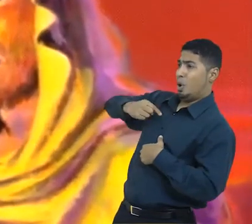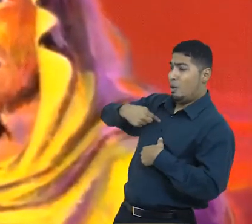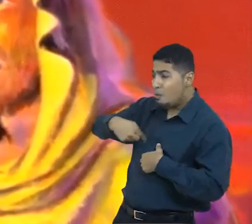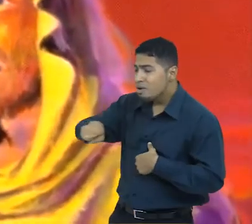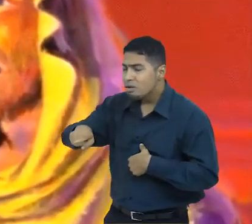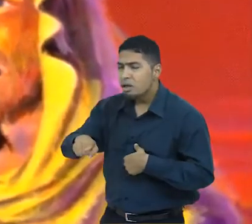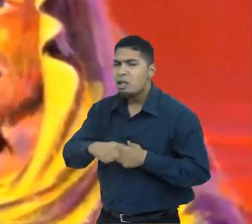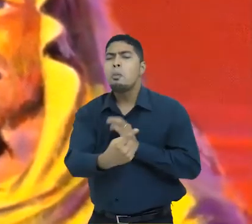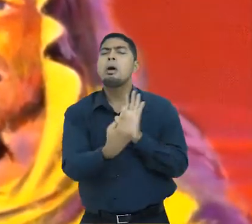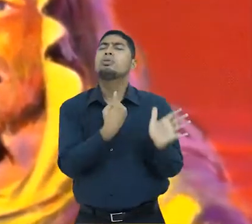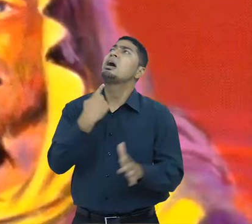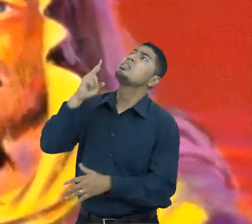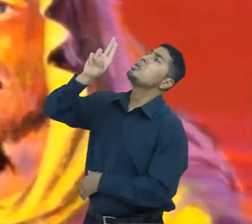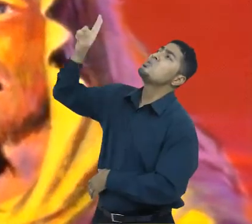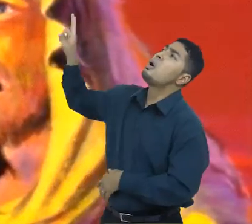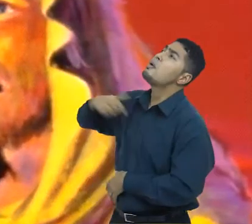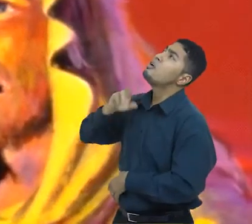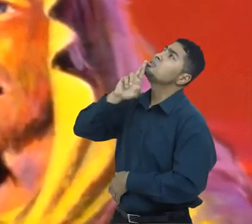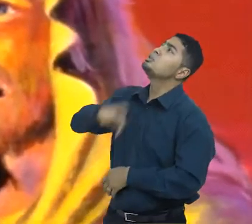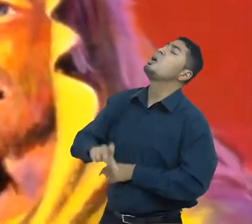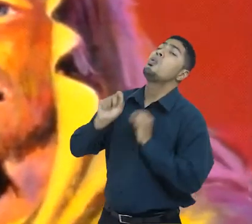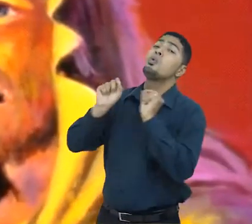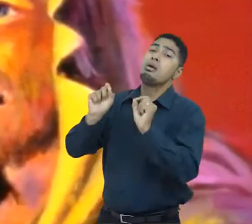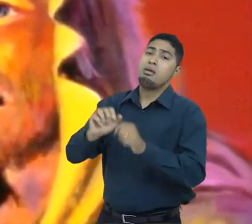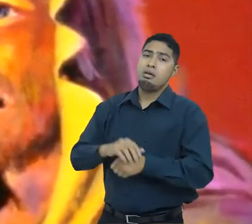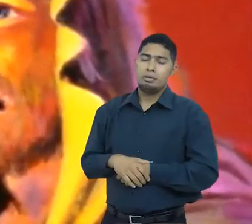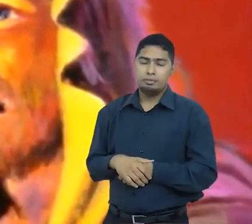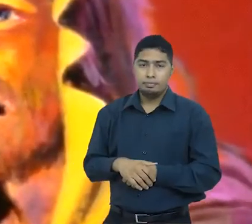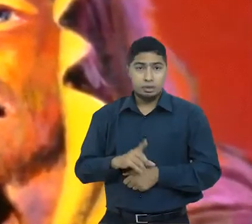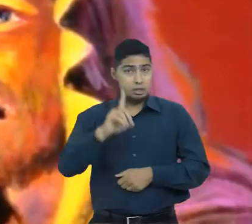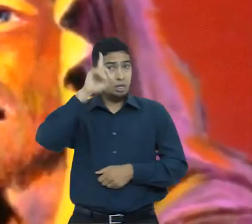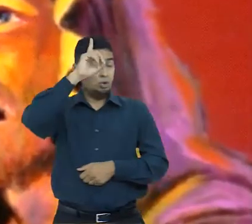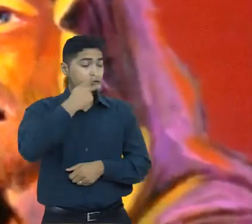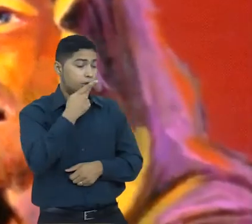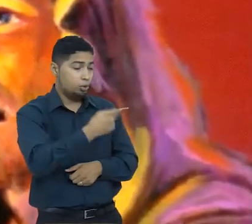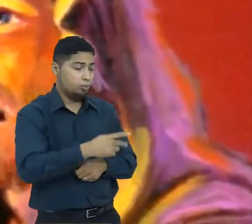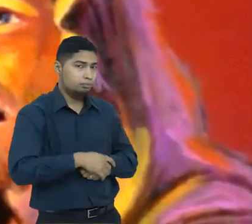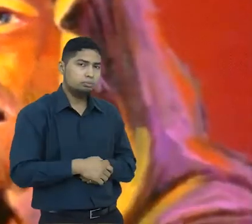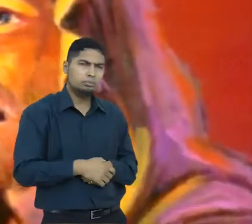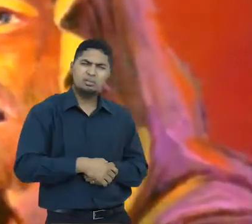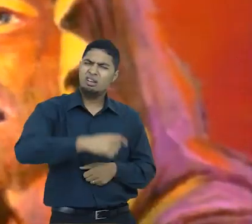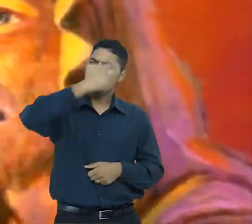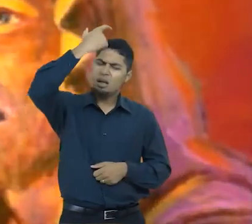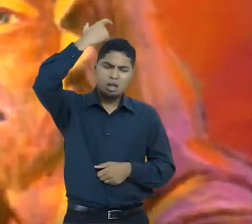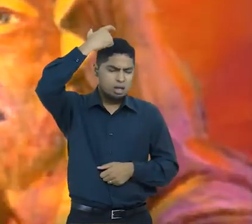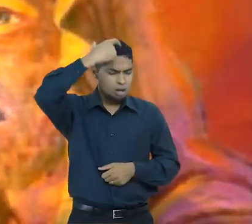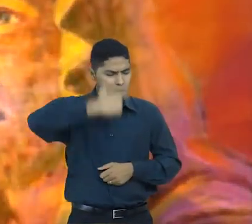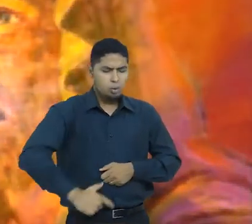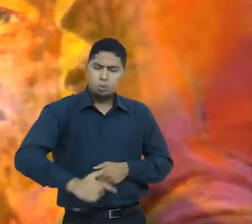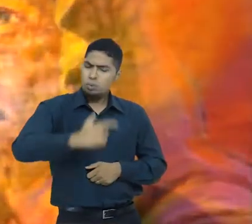aqui, e eles perguntarem: como é o nome dele? O que é que eu respondo? Deus falou a Moisés: